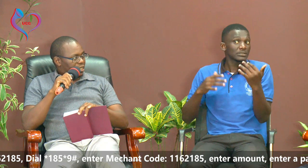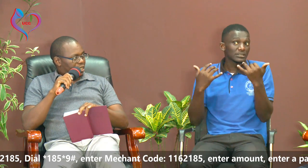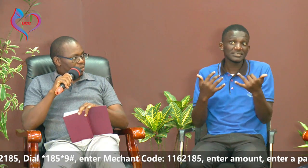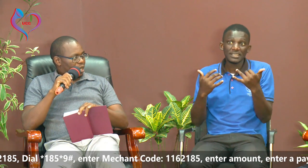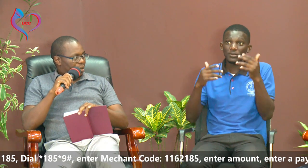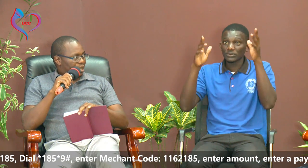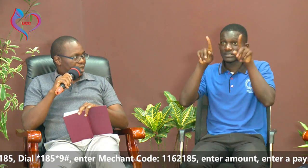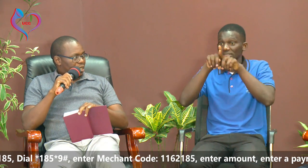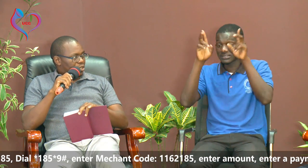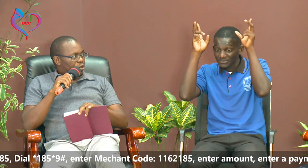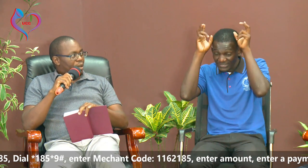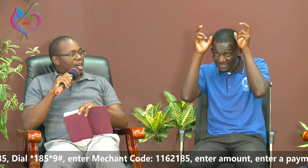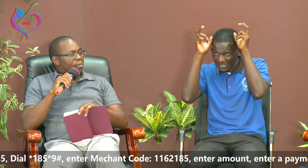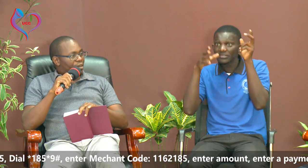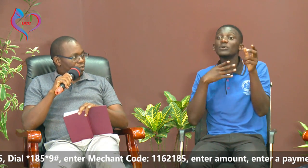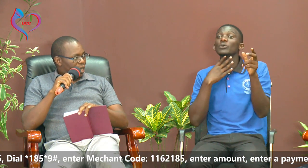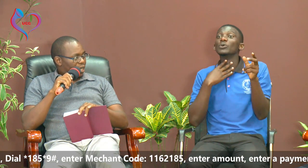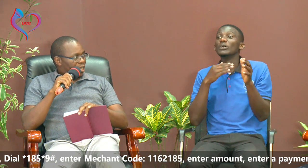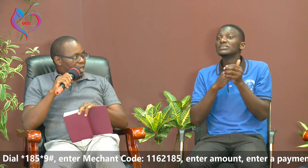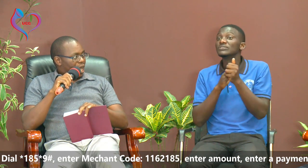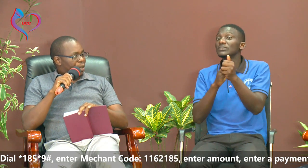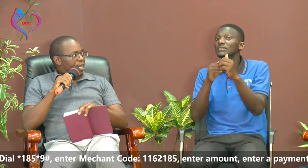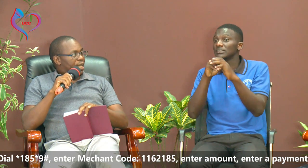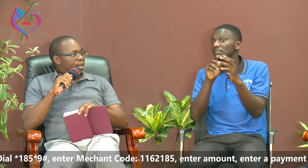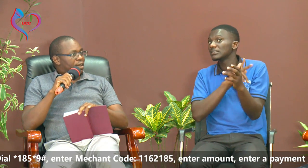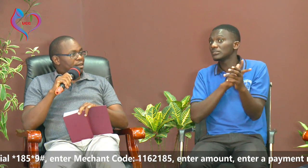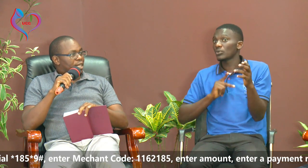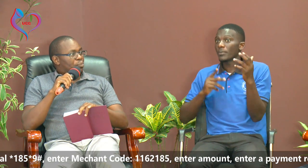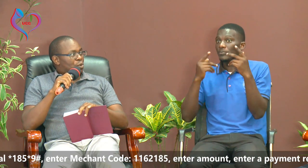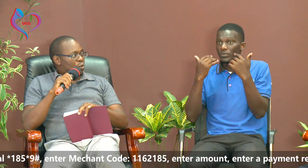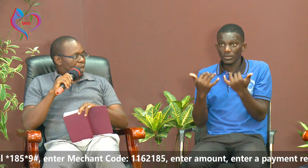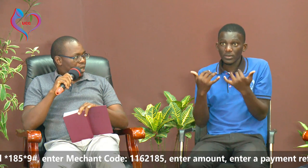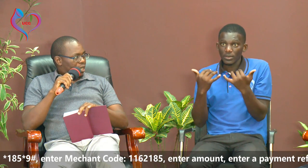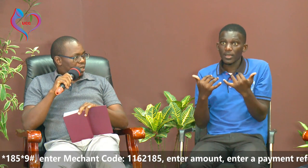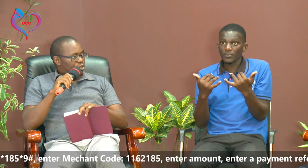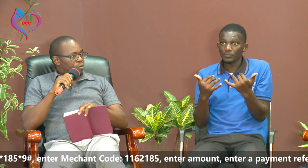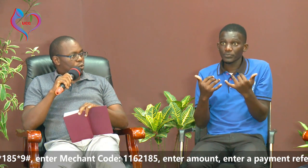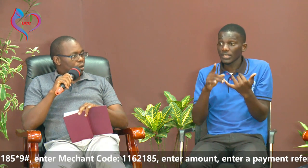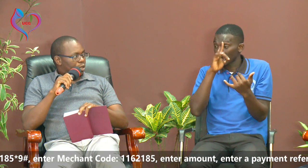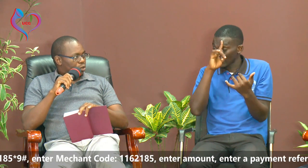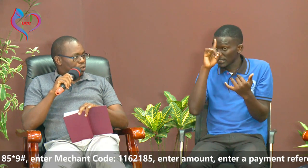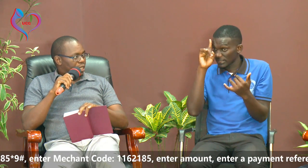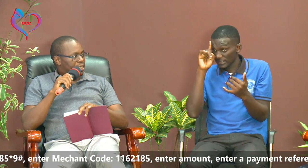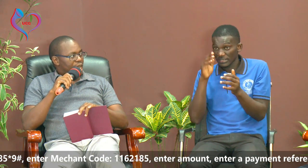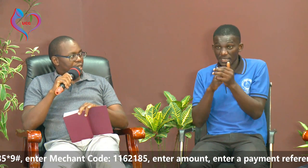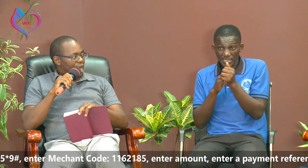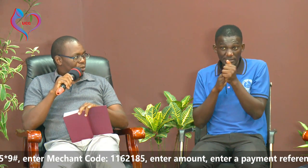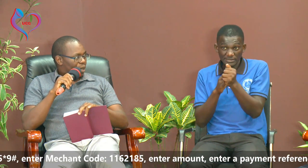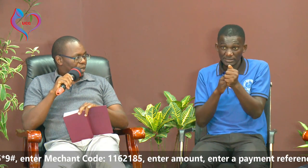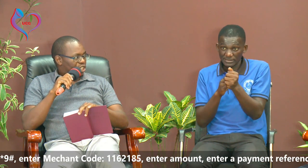jisambu wakabaka. So, kabaka abafuga, abeira ngebumba, lisobola kugwa mikono gya Sitaani n'abumbamu ekintu